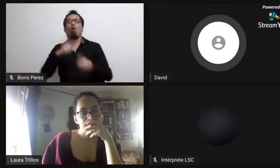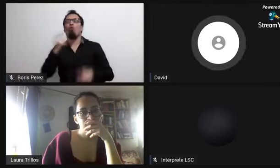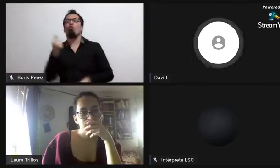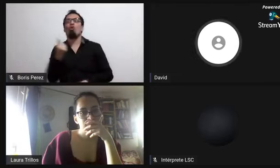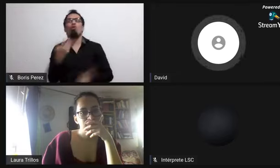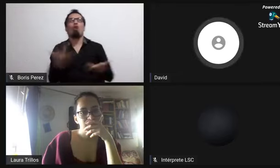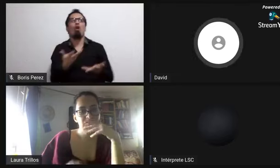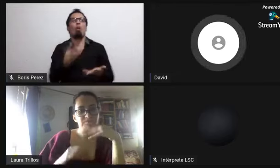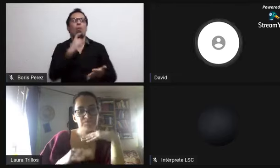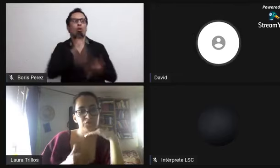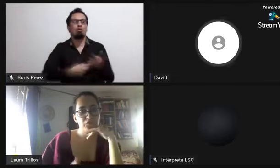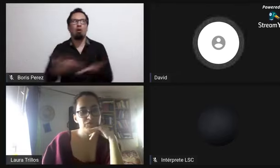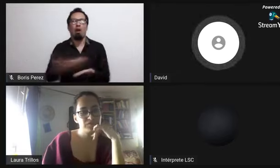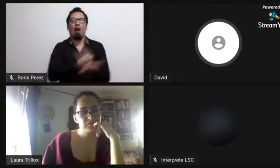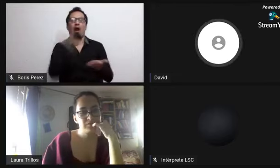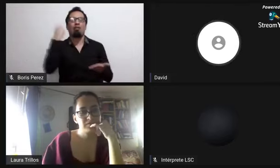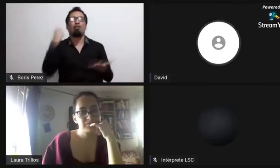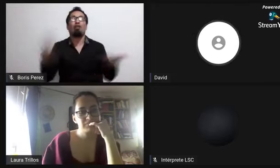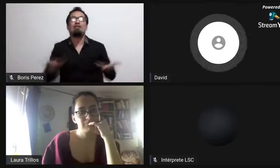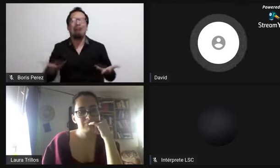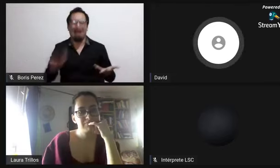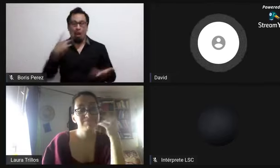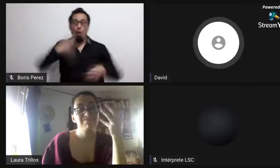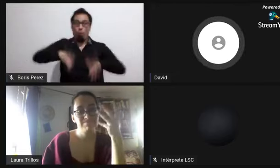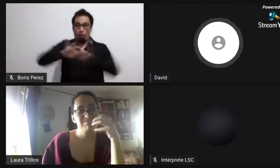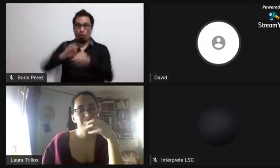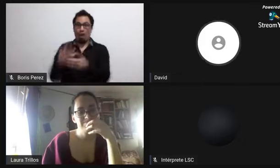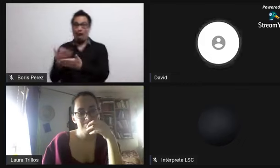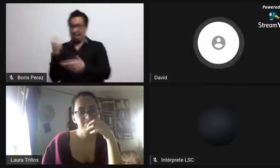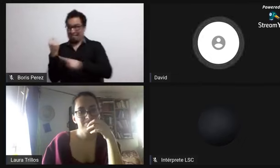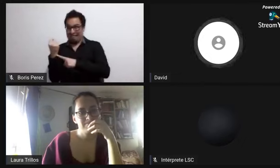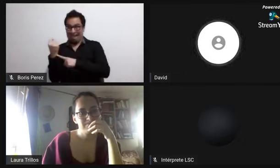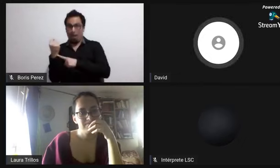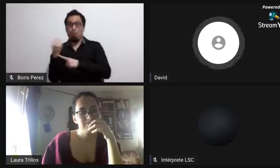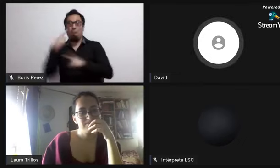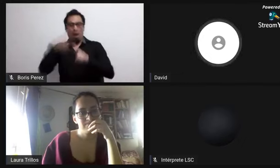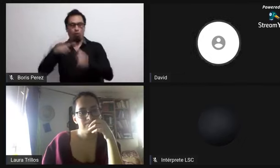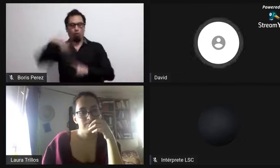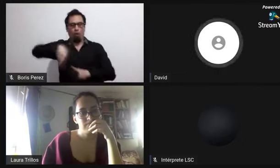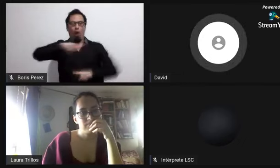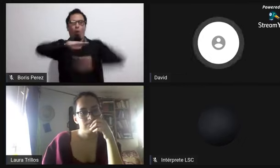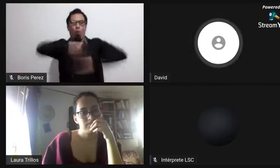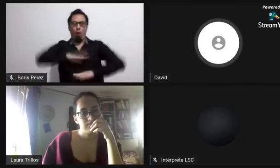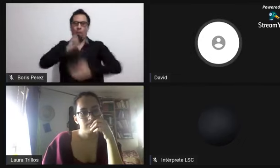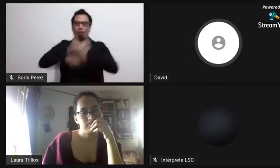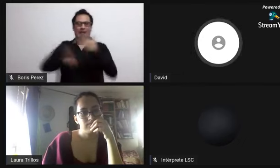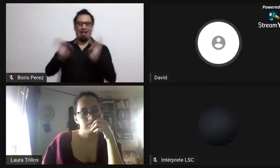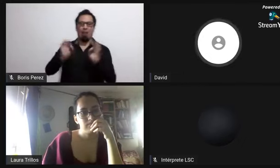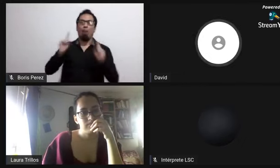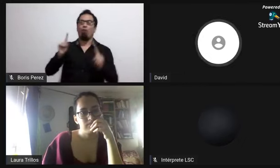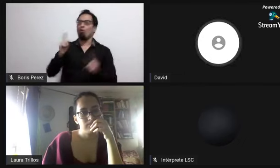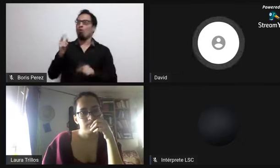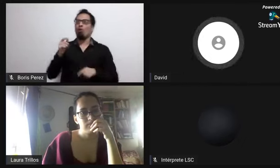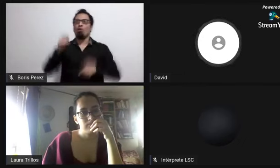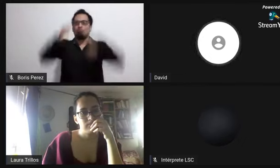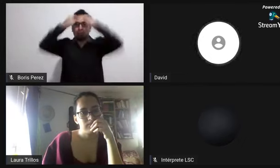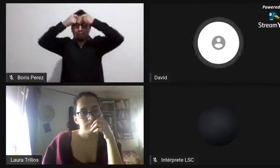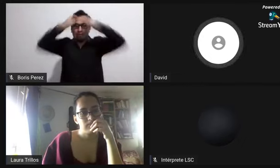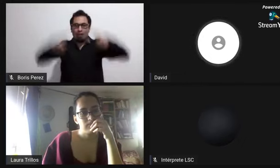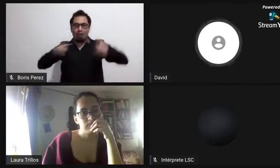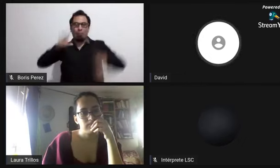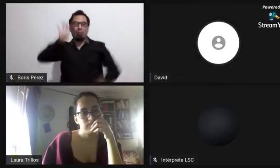Eso es positivo, pero también genera algunas dificultades, ya que muchas veces se pregunta que qué se hace con el dinero que se recauda de